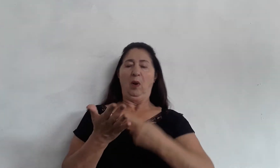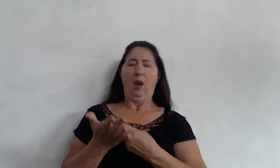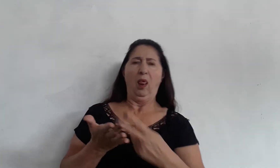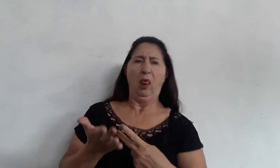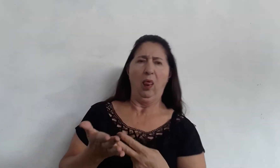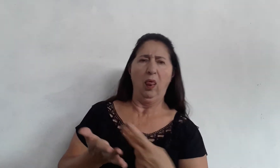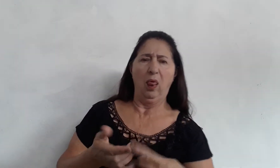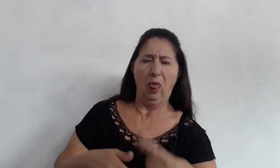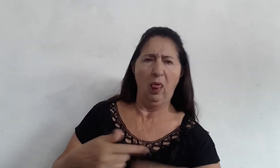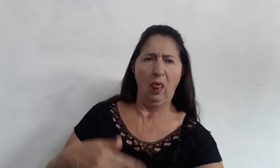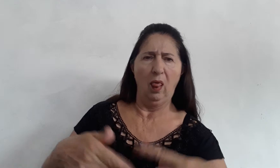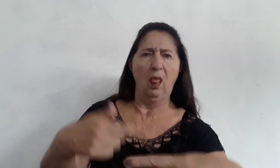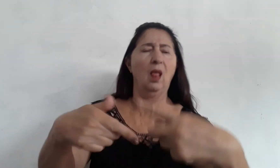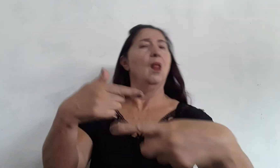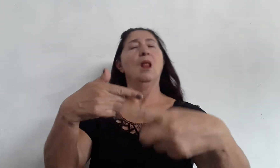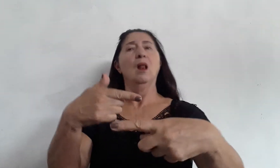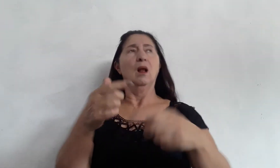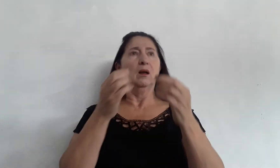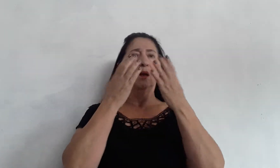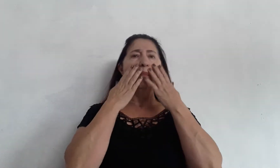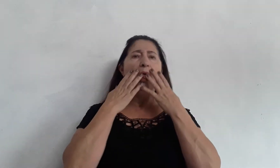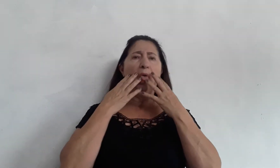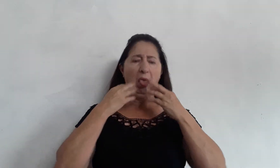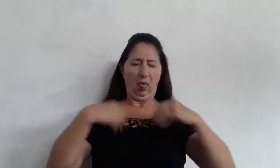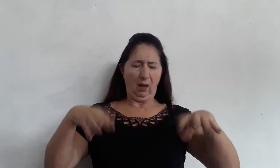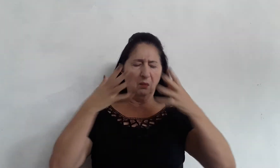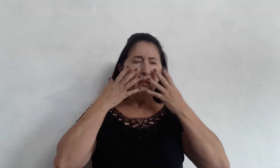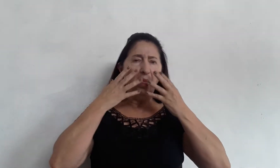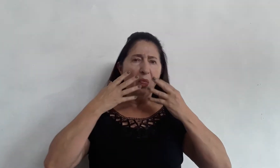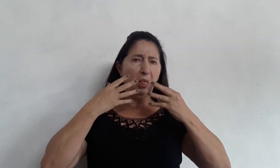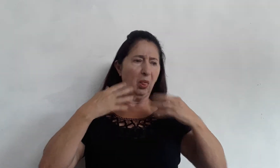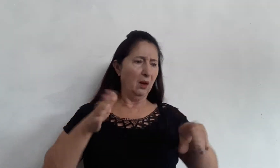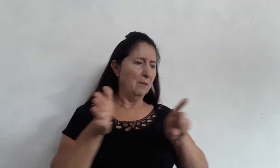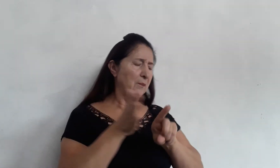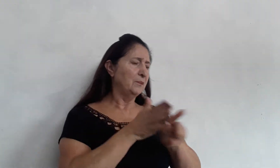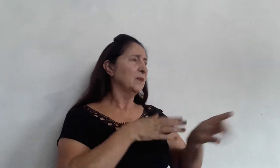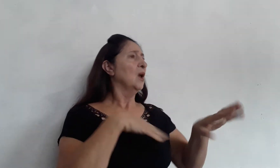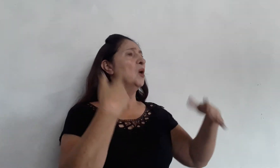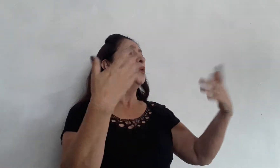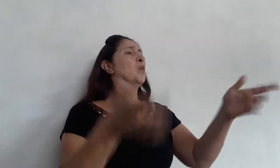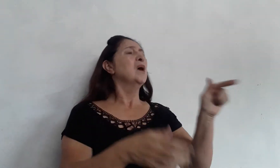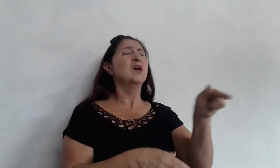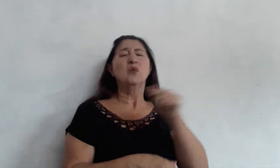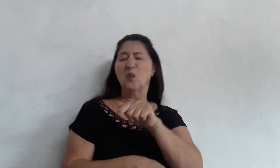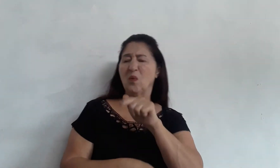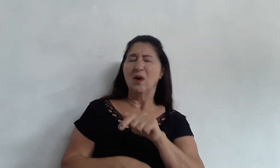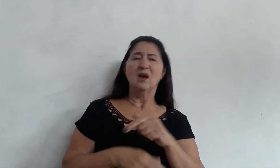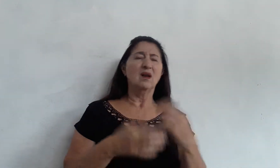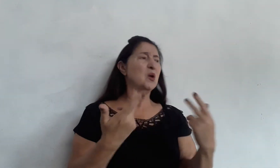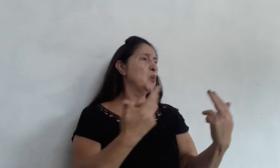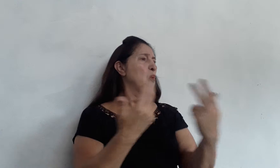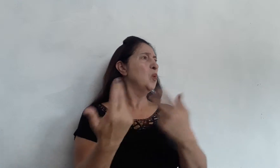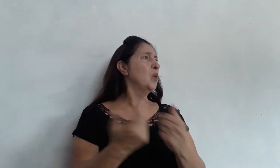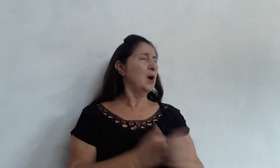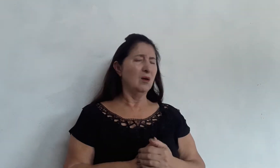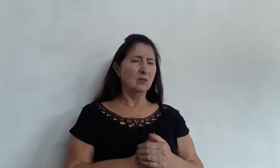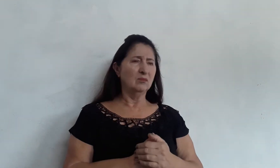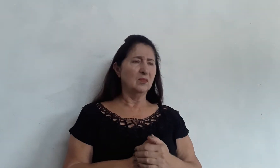boca. Jesus perguntou ao pai: "Desde quando ele está assim?" O pai respondeu: "Desde